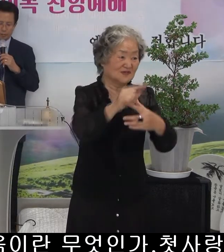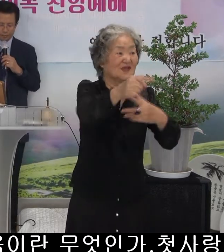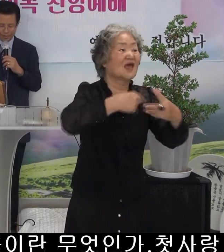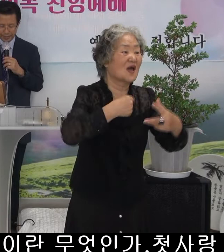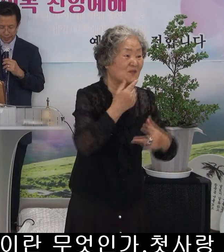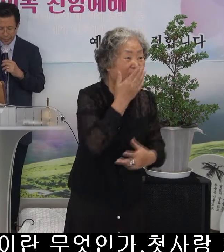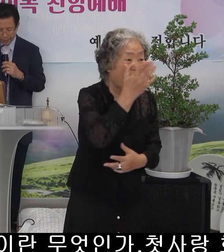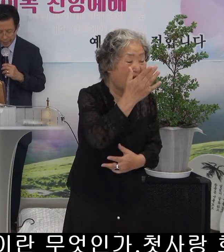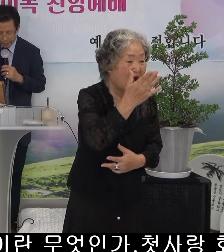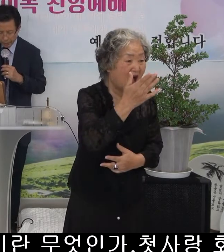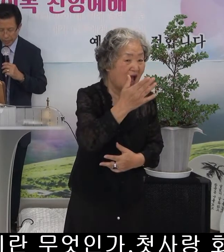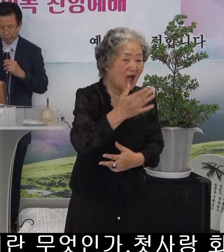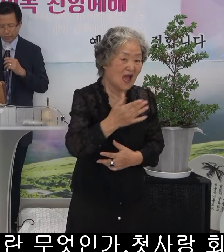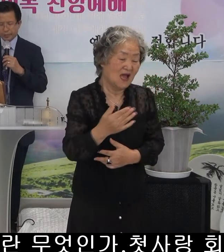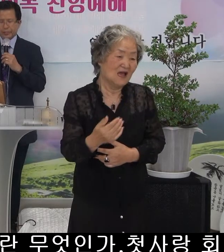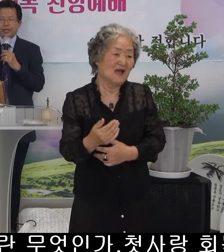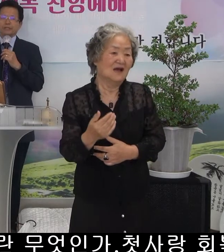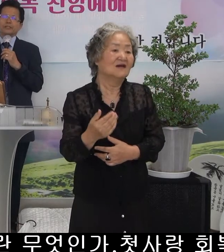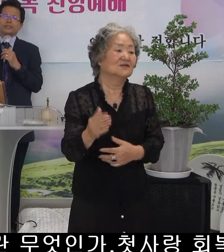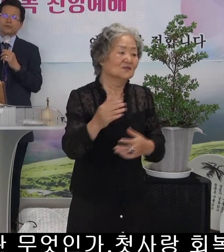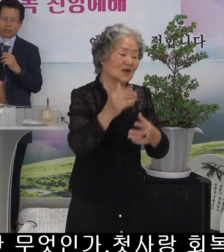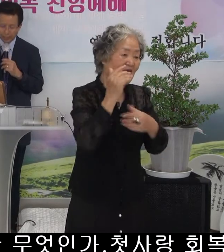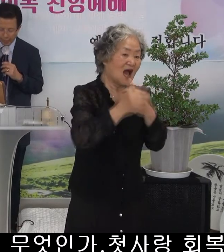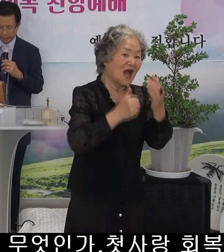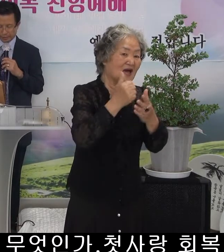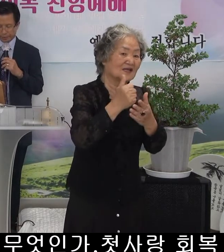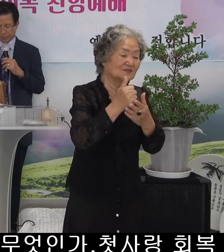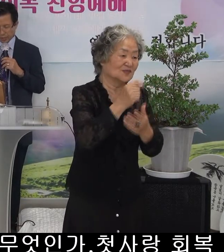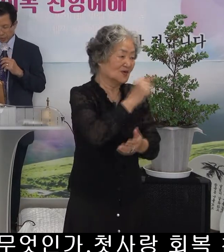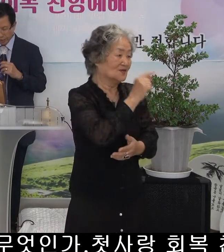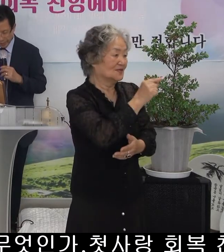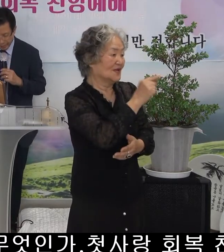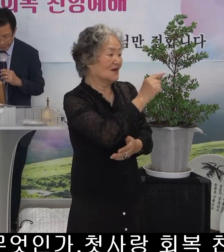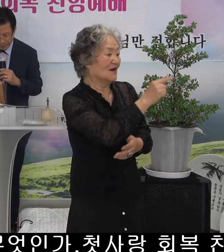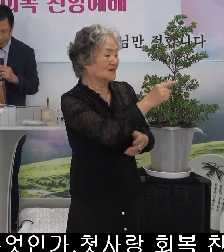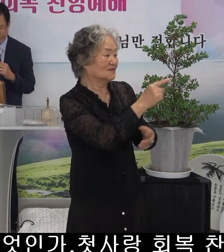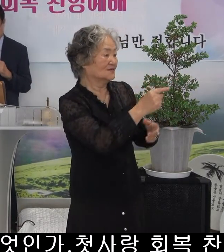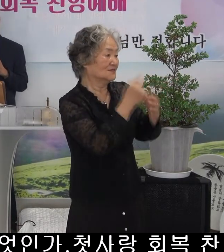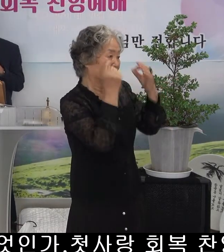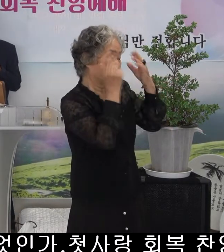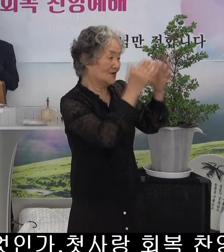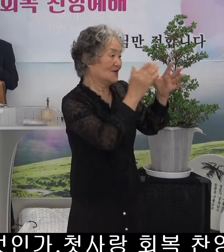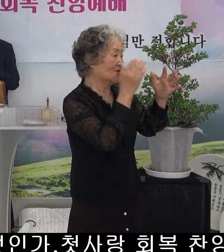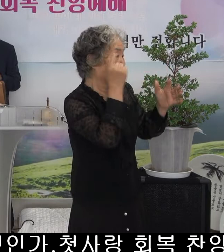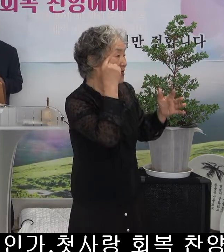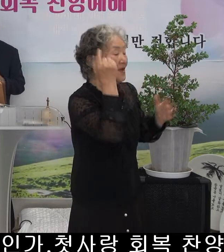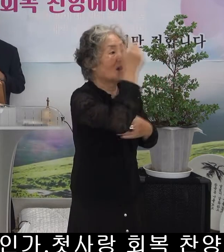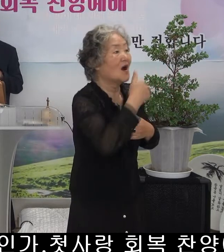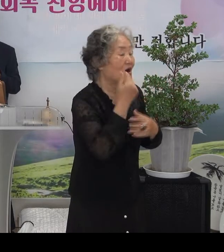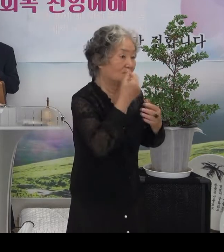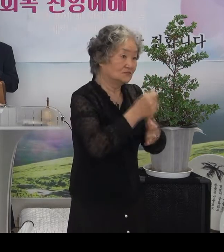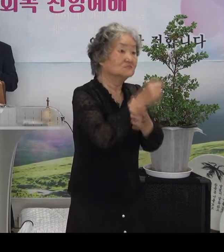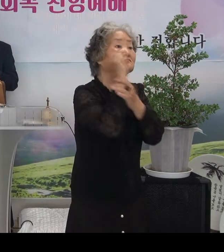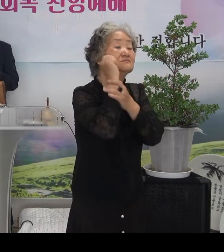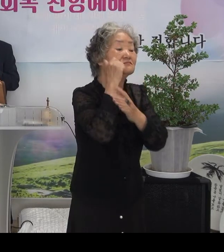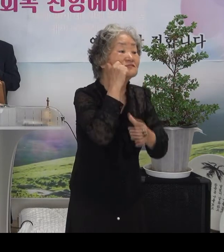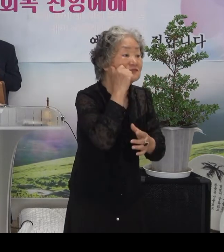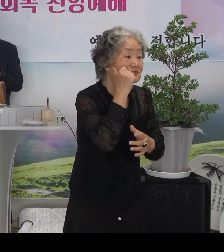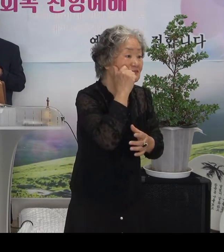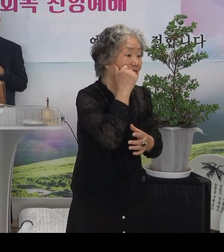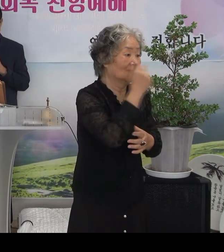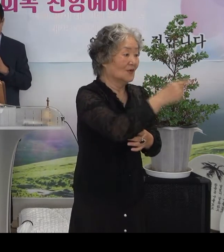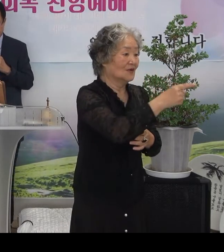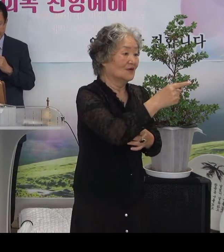7절에 말씀합니다. 내가 선을 행하면 어찌 낯을 들지 못하느냐? 선을 행치 않으면 죄가 문 앞에 엎드리느니라.